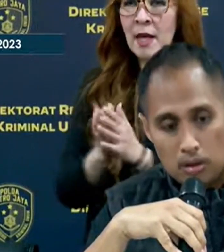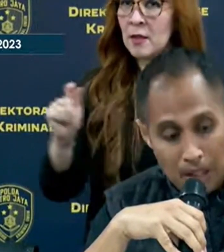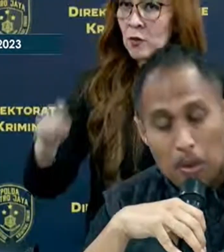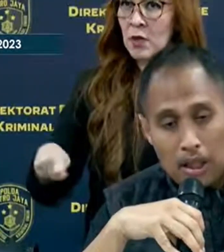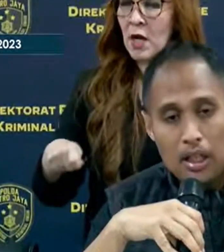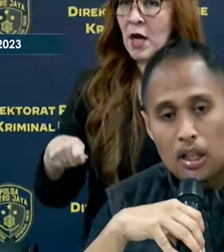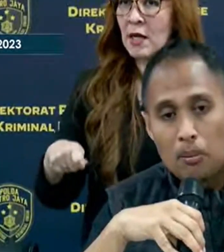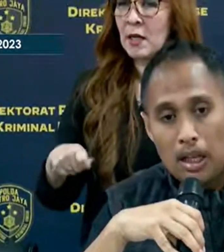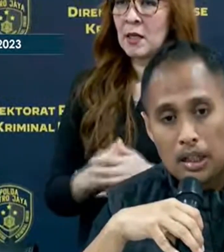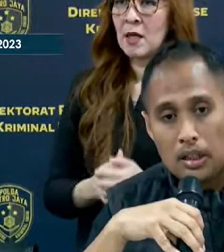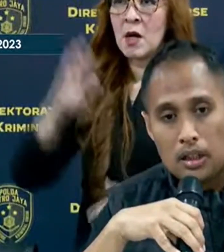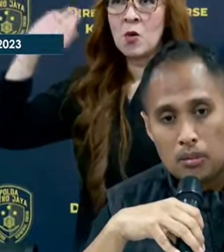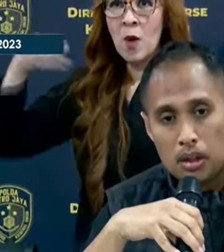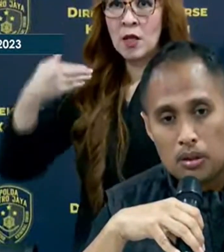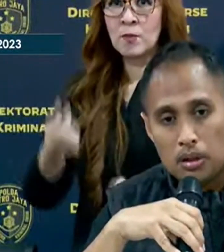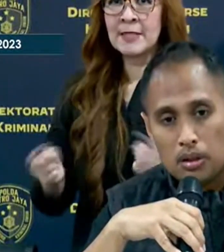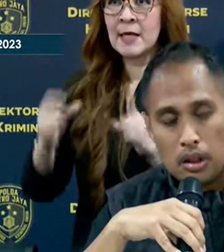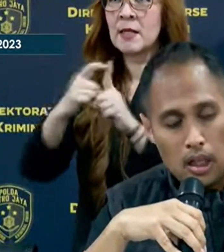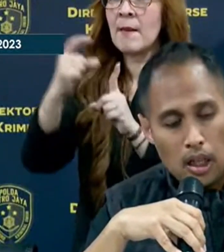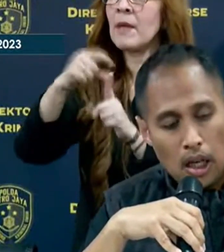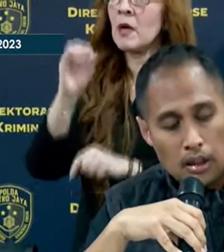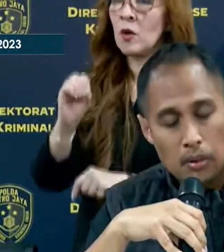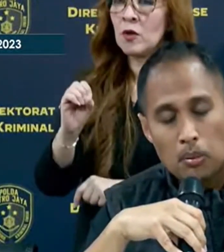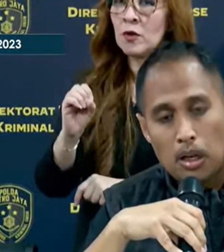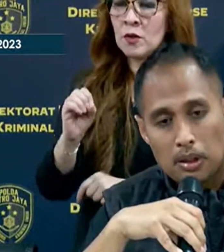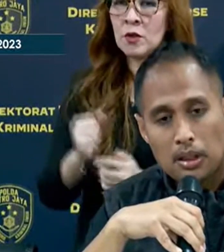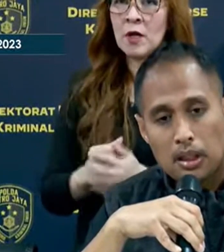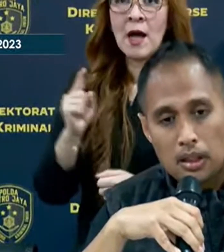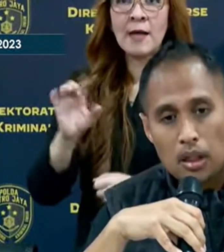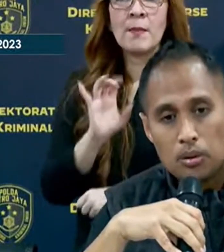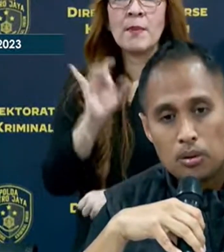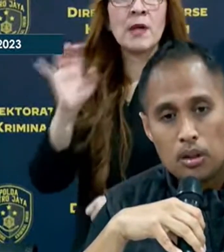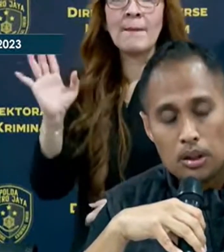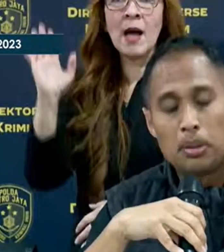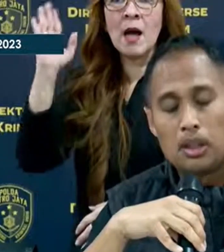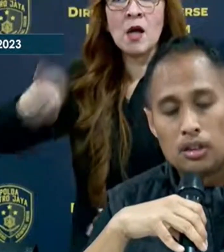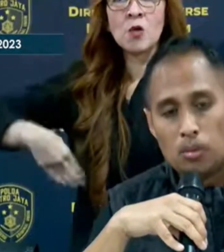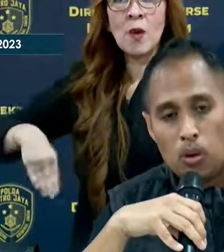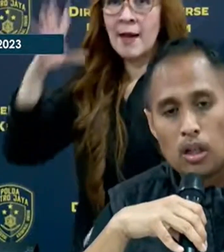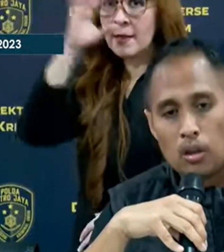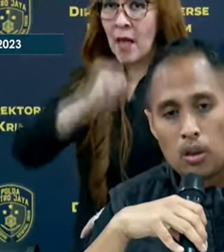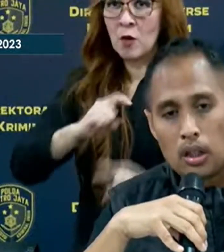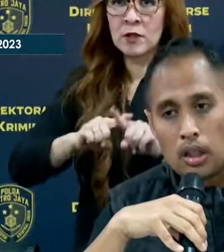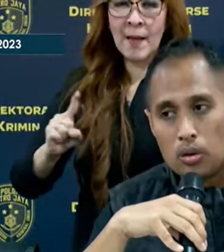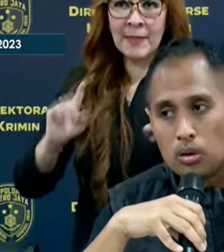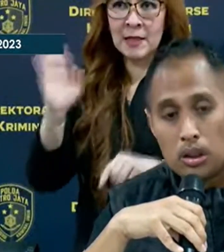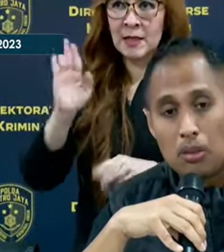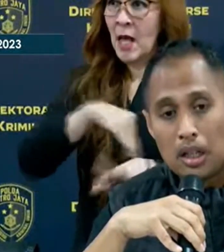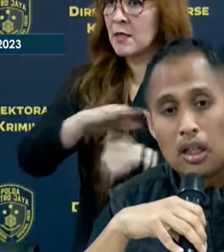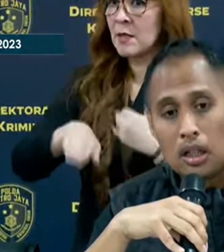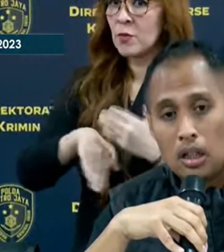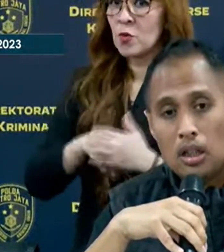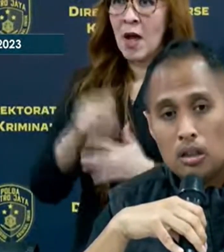selama mereka dalam pelarian ini begitu Jadi ada Hanya beberapa saja yang tahu tapi tidak semua keluarga tahu